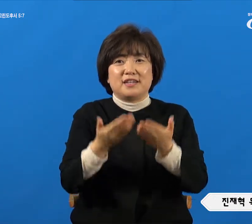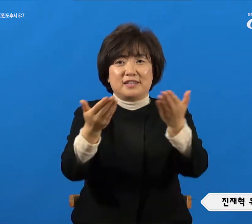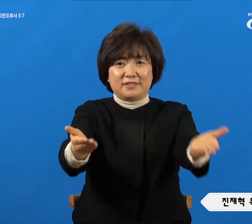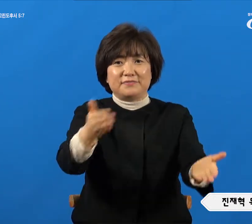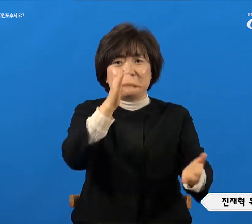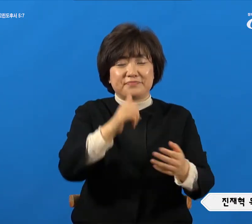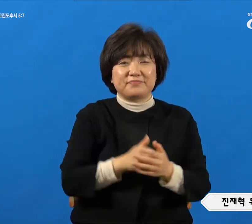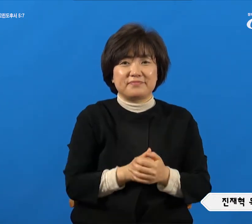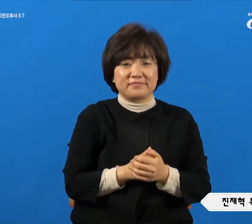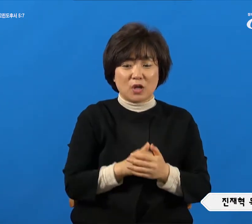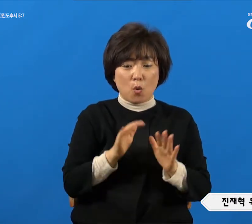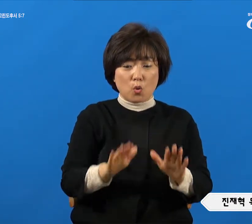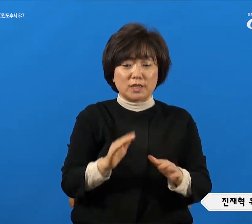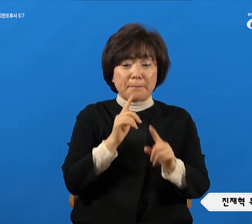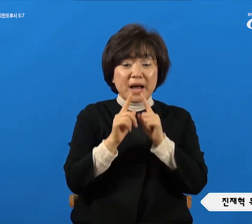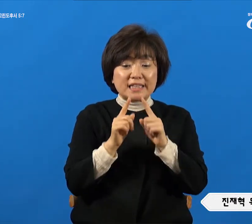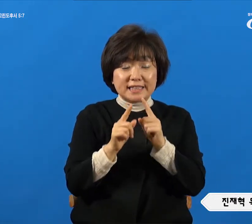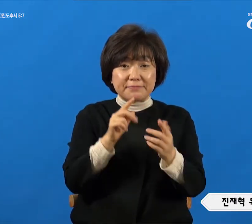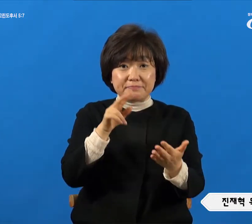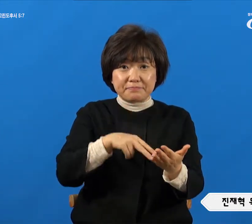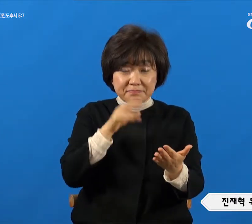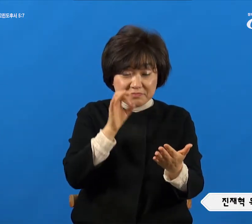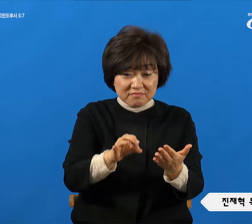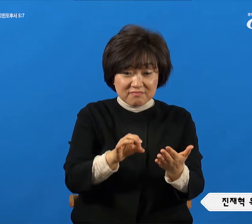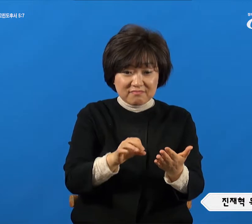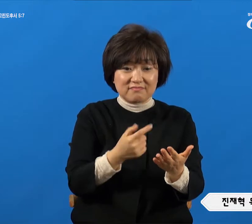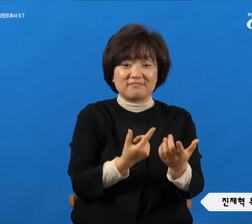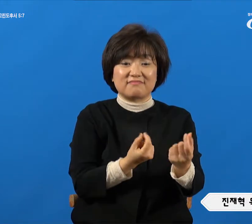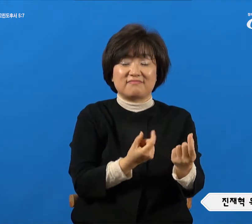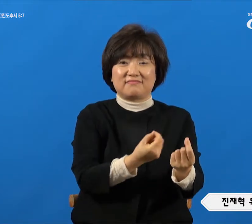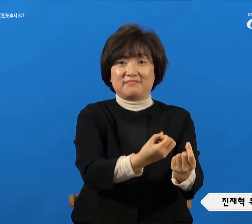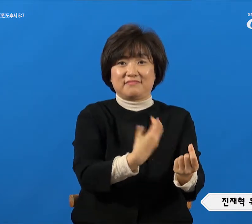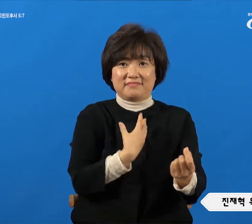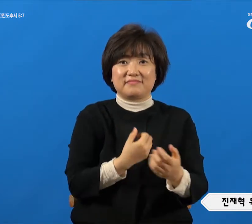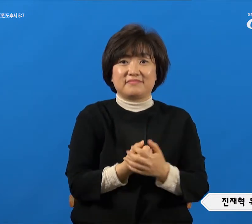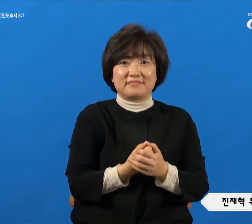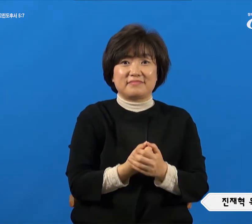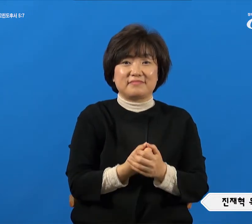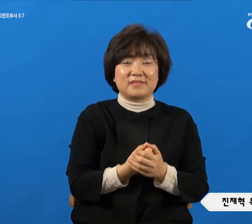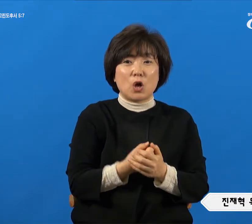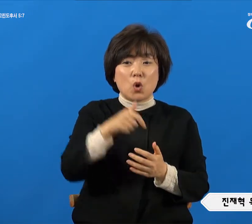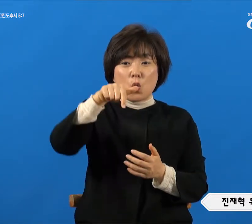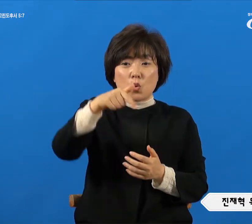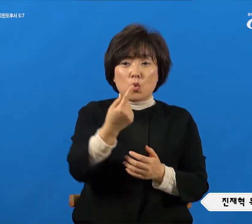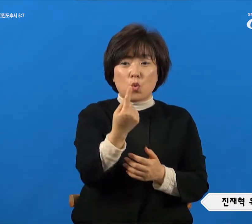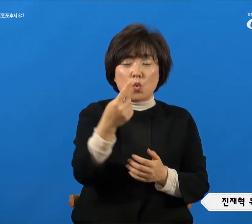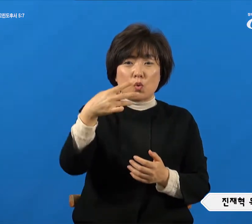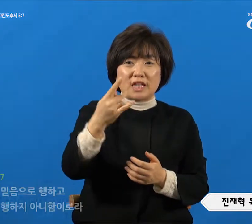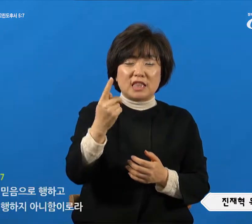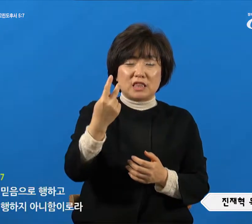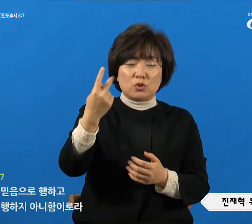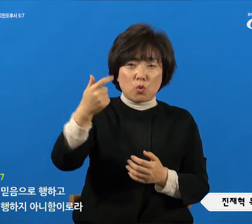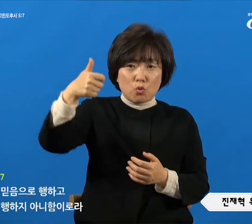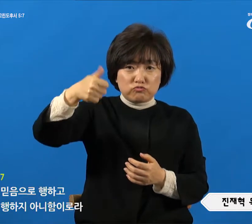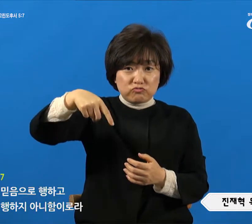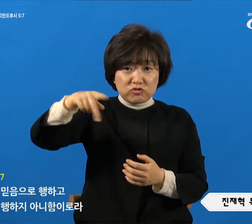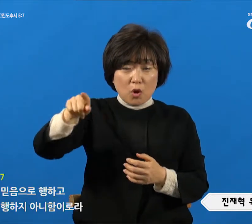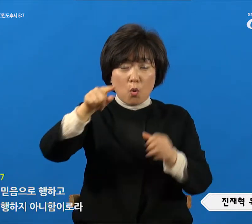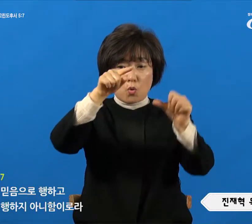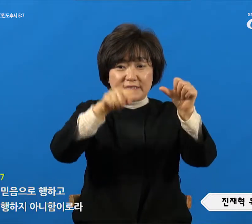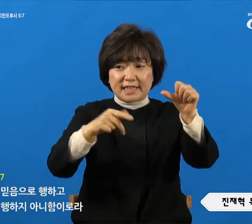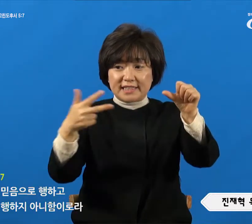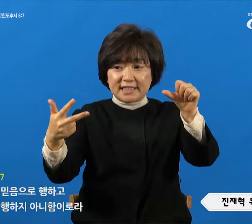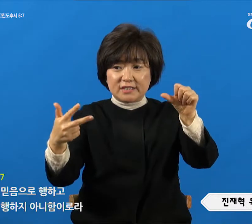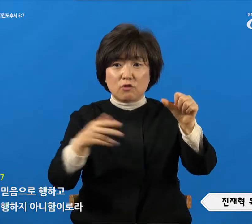있습니다. 오늘 본문에 있는 말씀도 저희들에게 그렇게 말씀합니다. 고린도후서 5장 7절입니다.